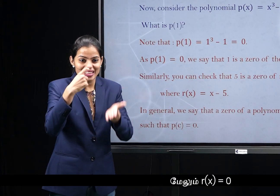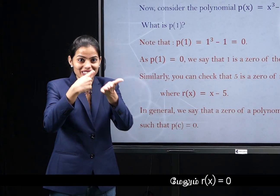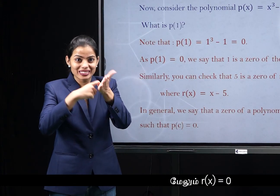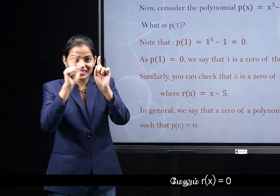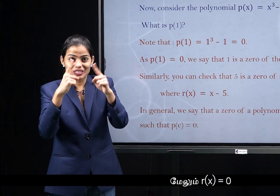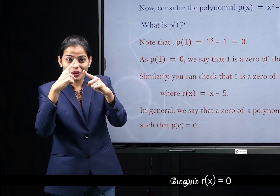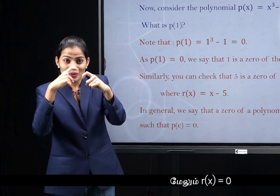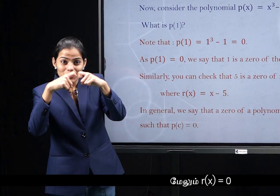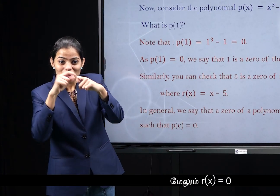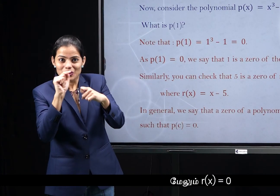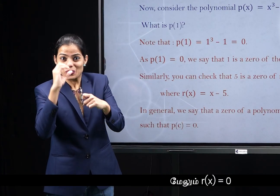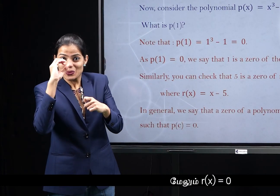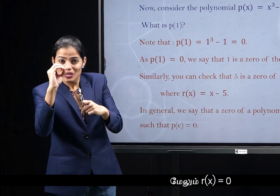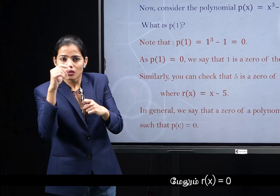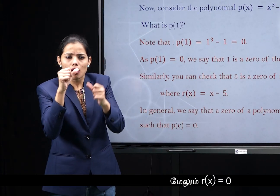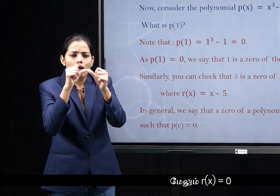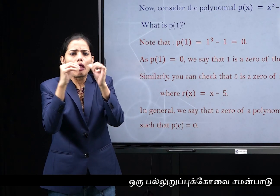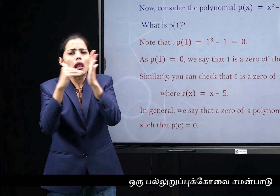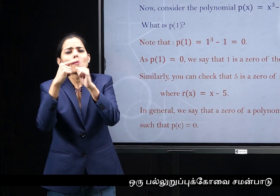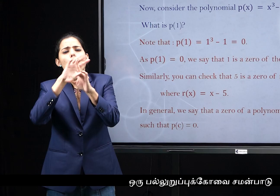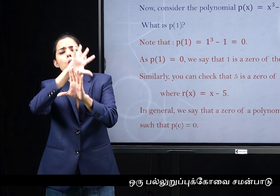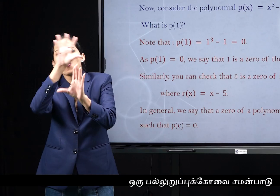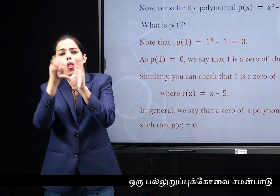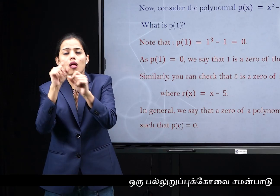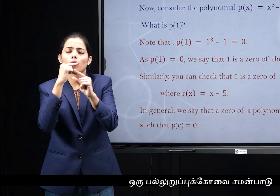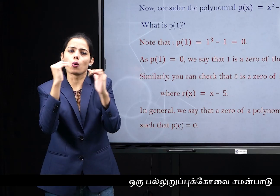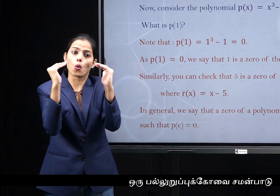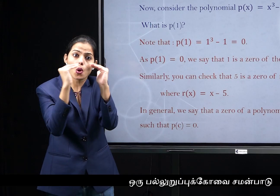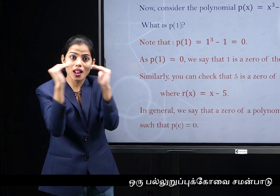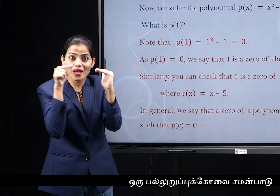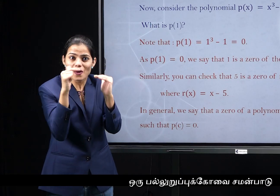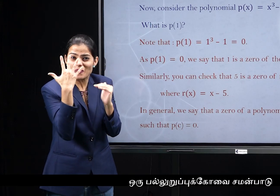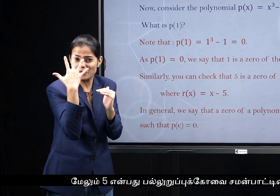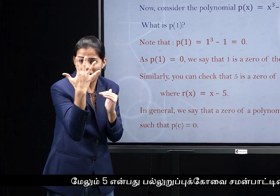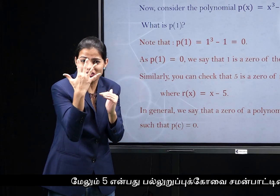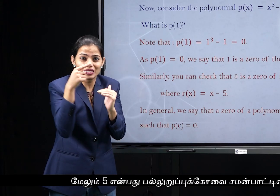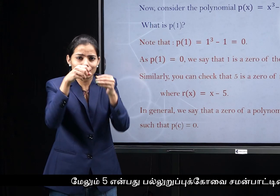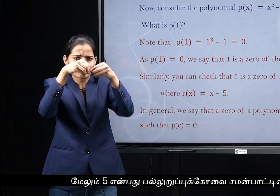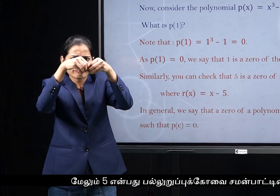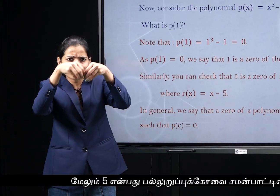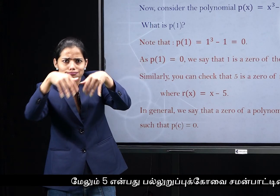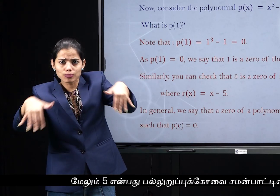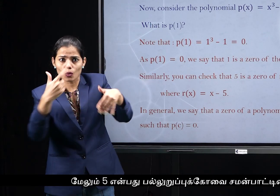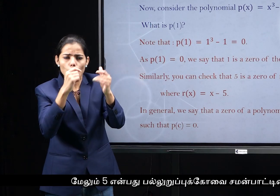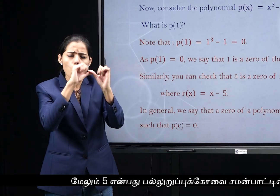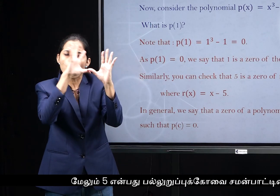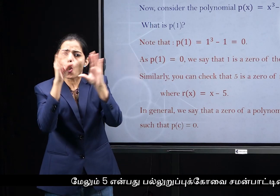மேலும் ஆர் எக்ஸ் சமன் 0 ஒரு பல்லுறுப்புக்கோவை சமன்பாடு. மேலும் 5 என்பது